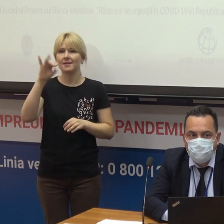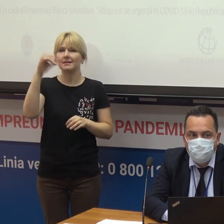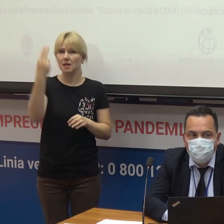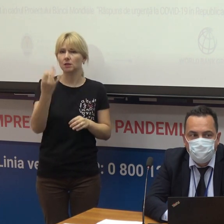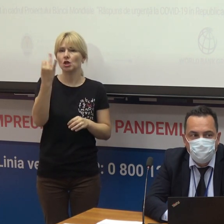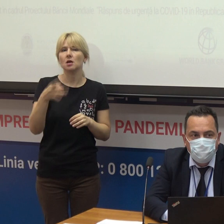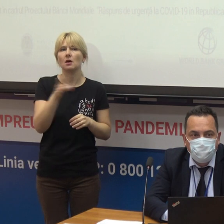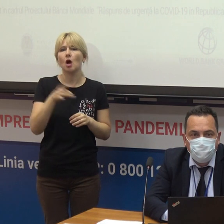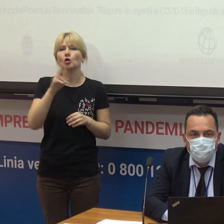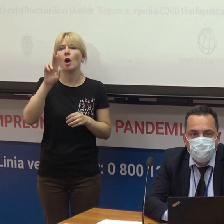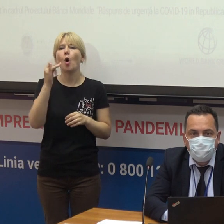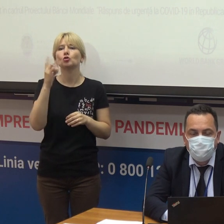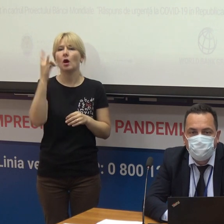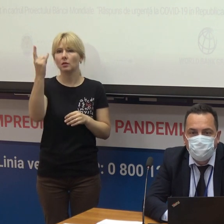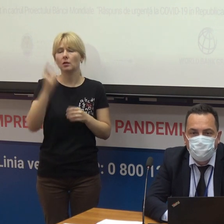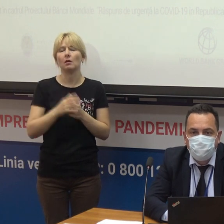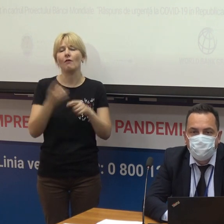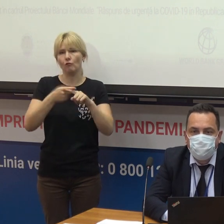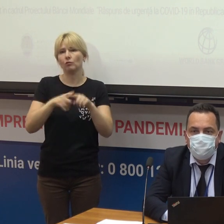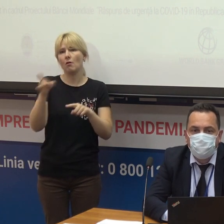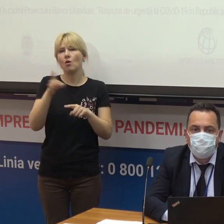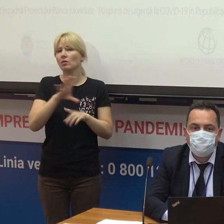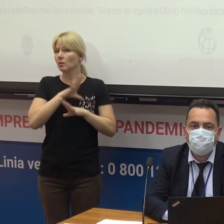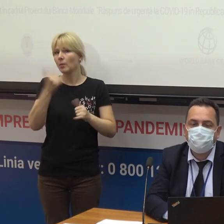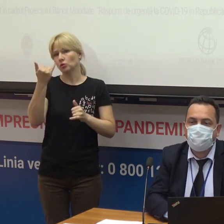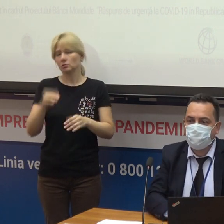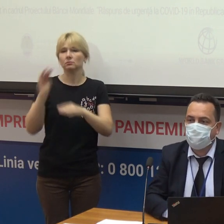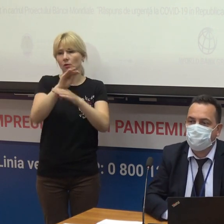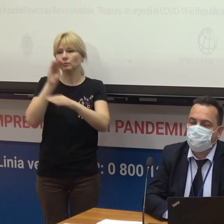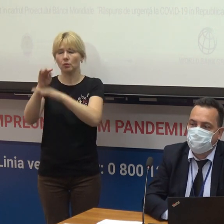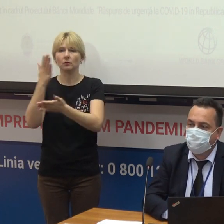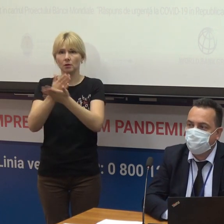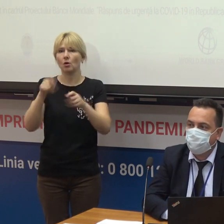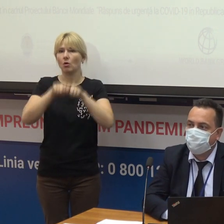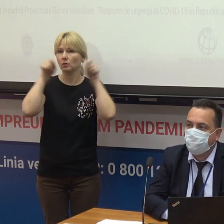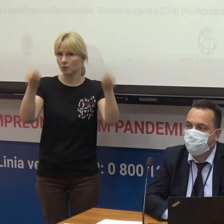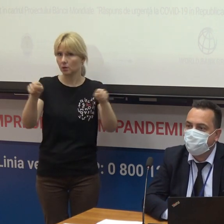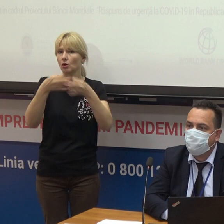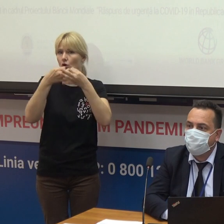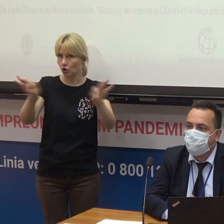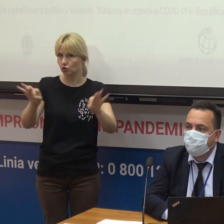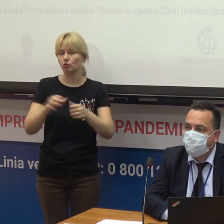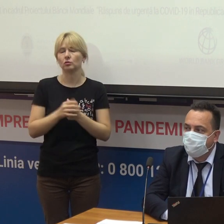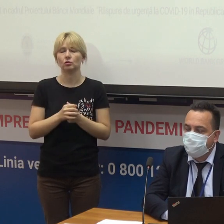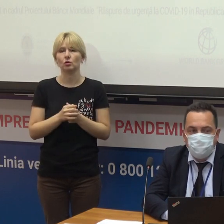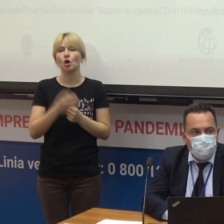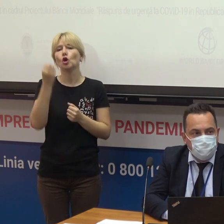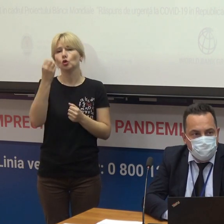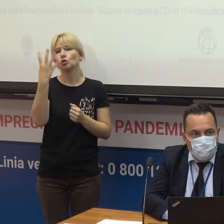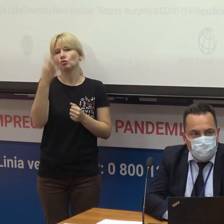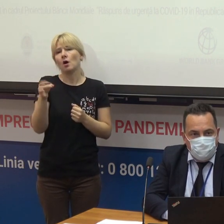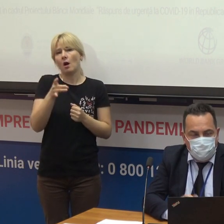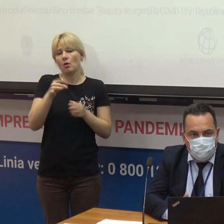și raionul Căuceni. Fiecare din aceste raioane sunt au în biegid de alte 4 raioane din